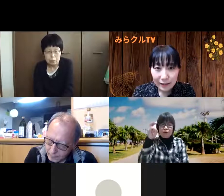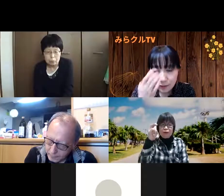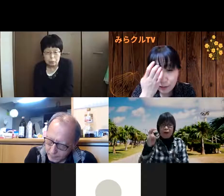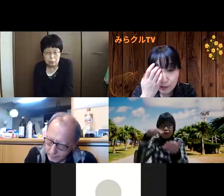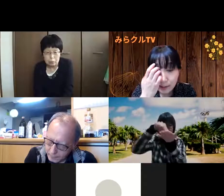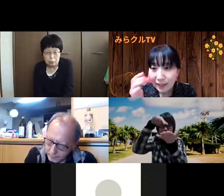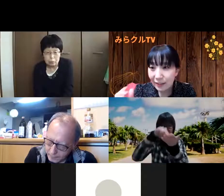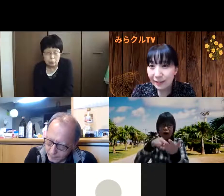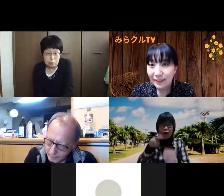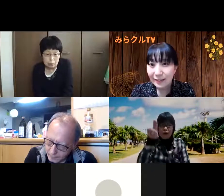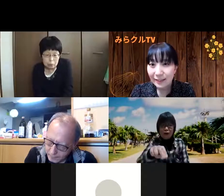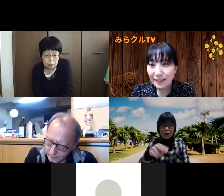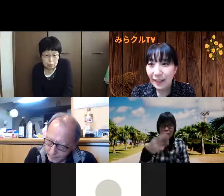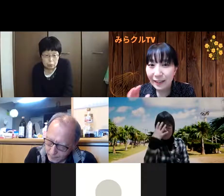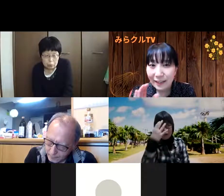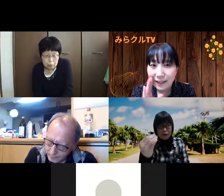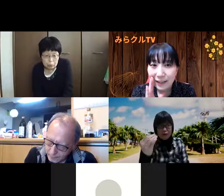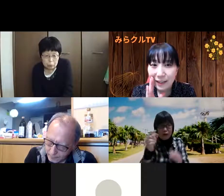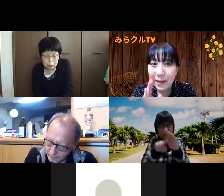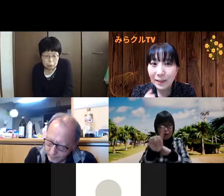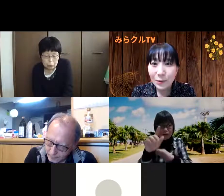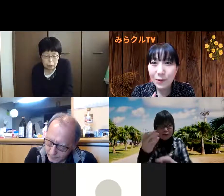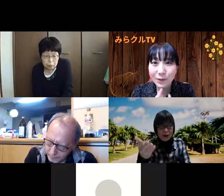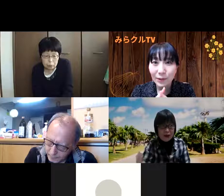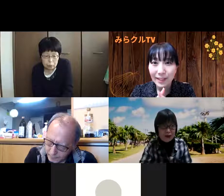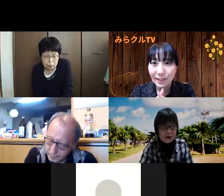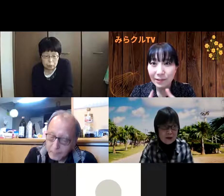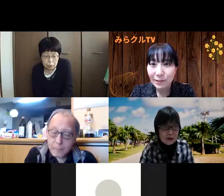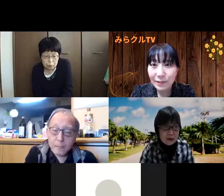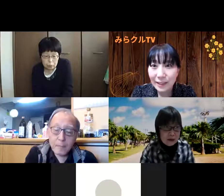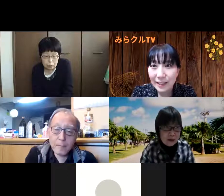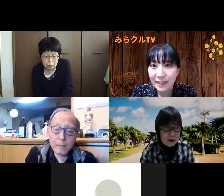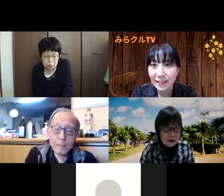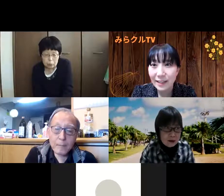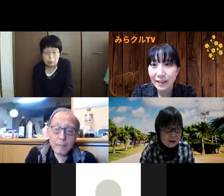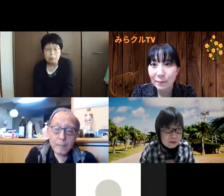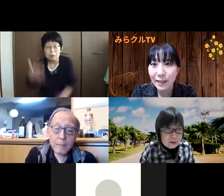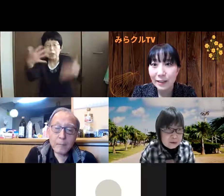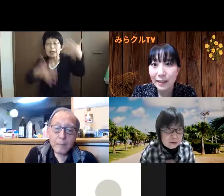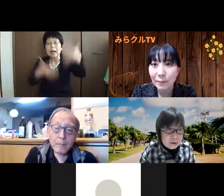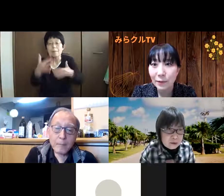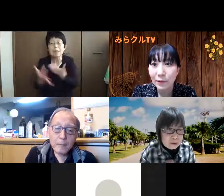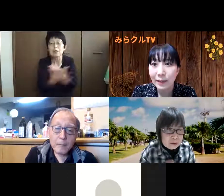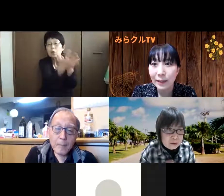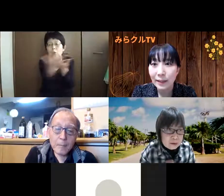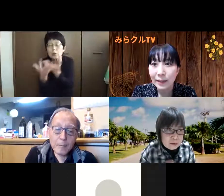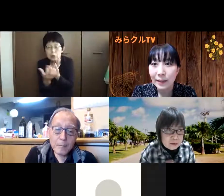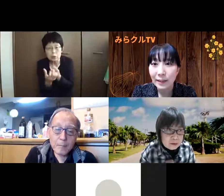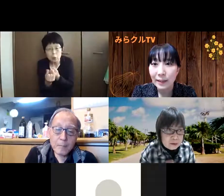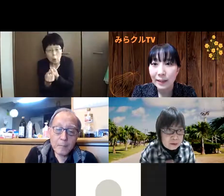にとって、 画面共有を一度オフにさせてもらっても